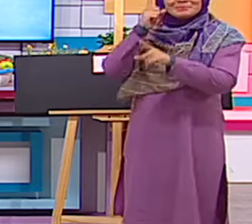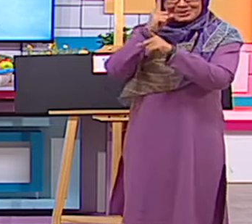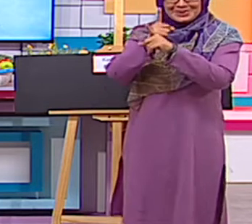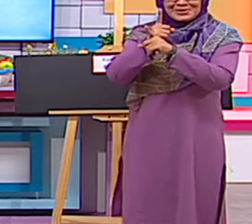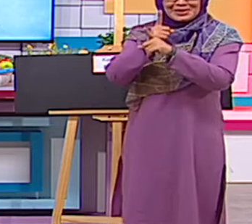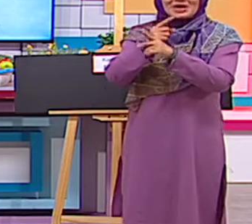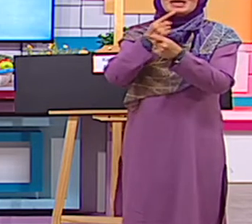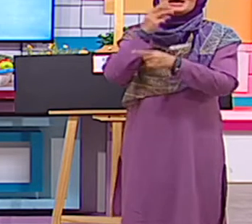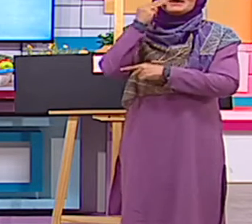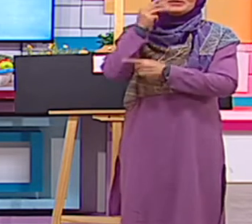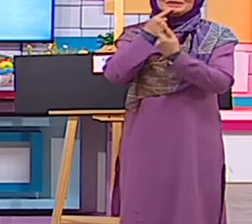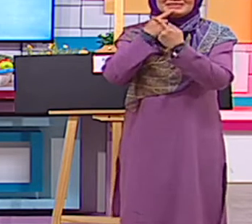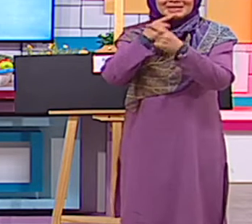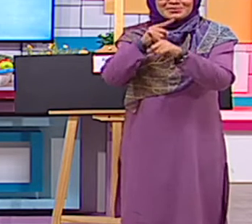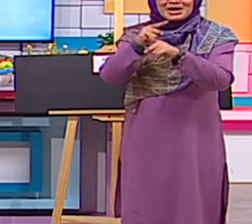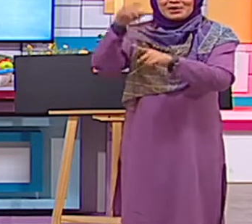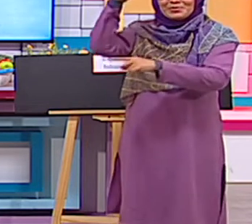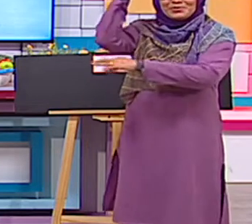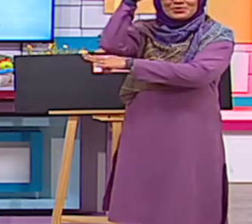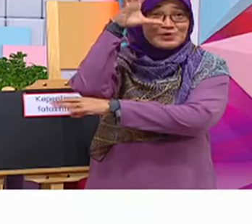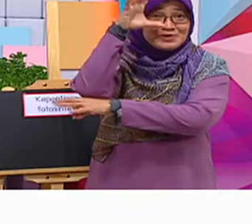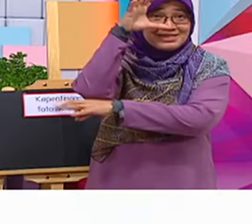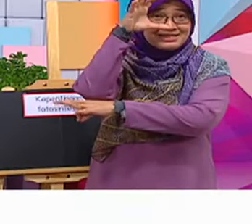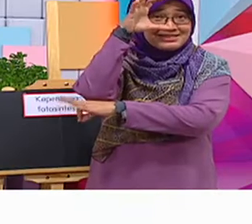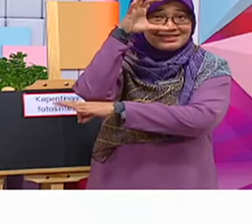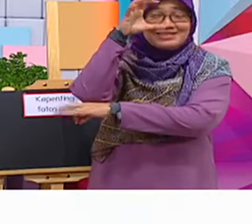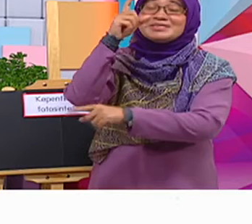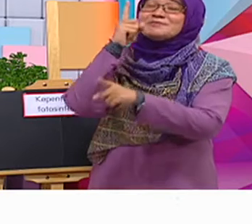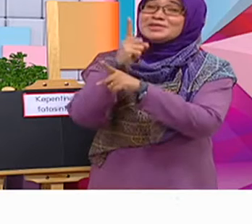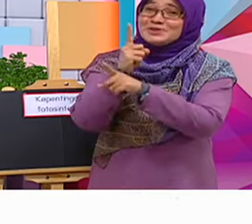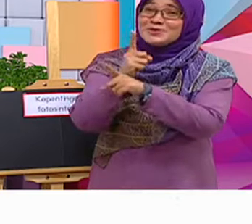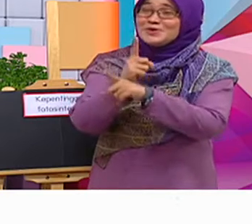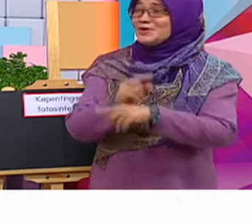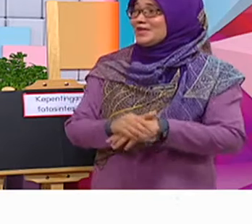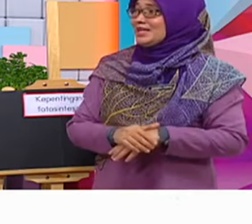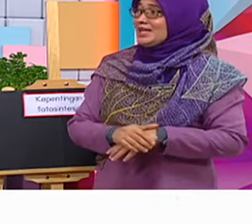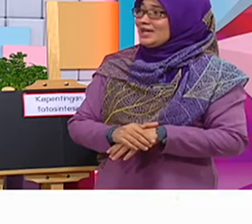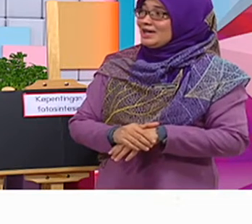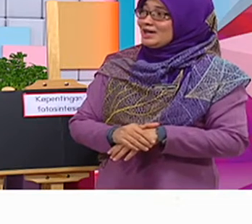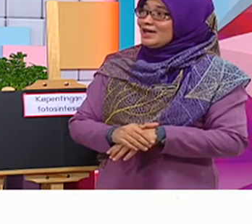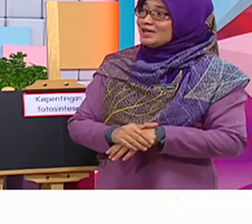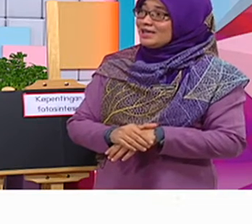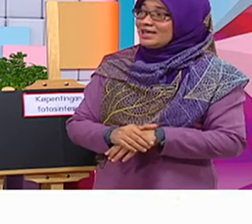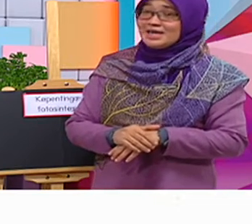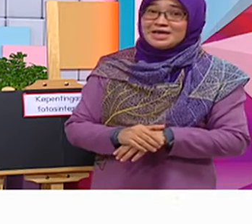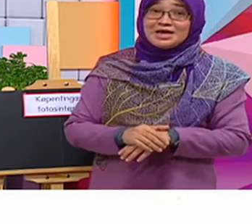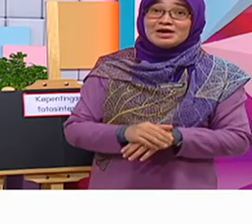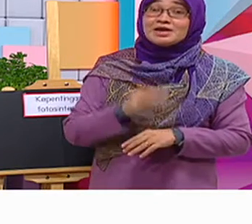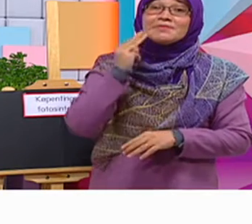betul hahaha Mira jawab fotosintesis betul kece gusset Oke Oke